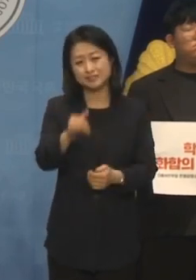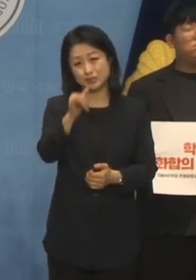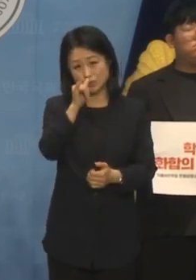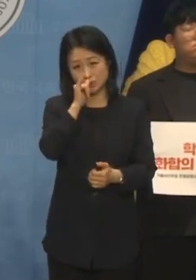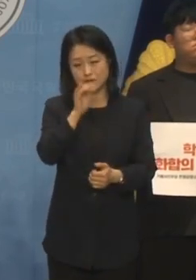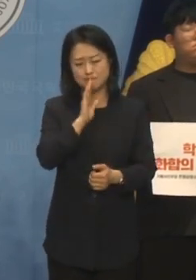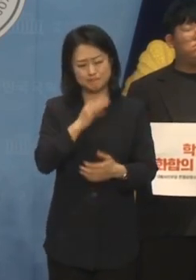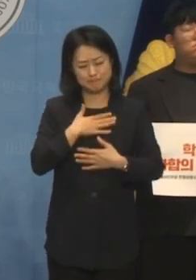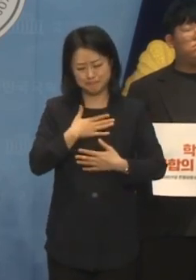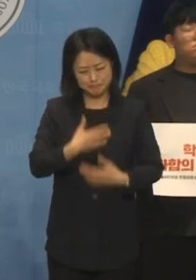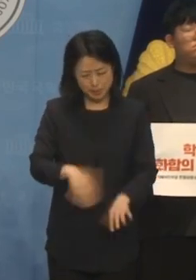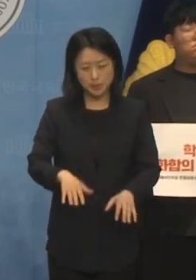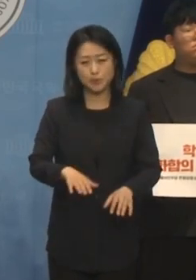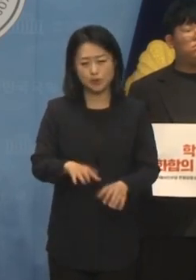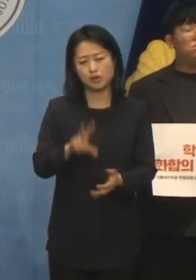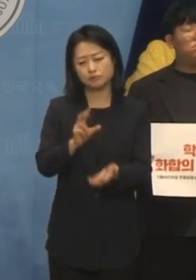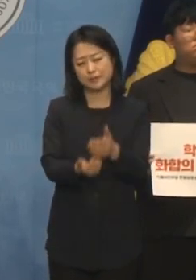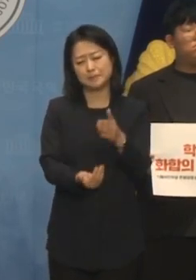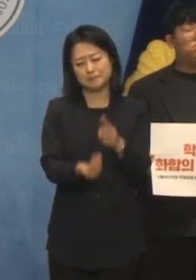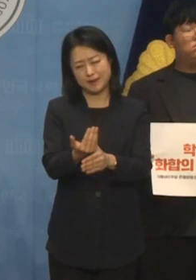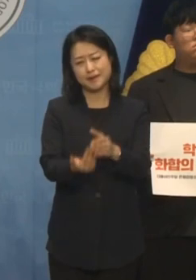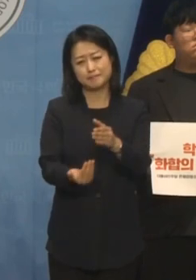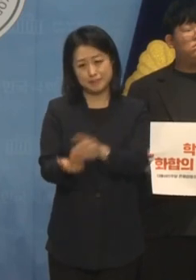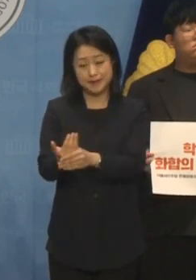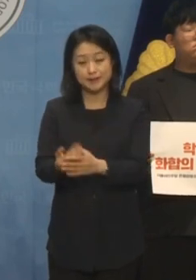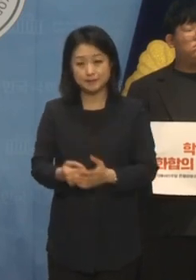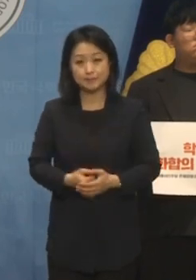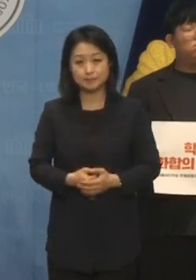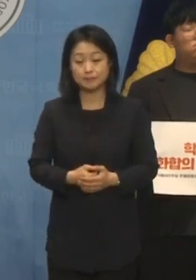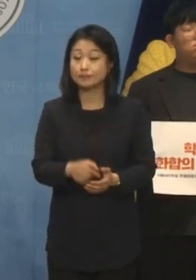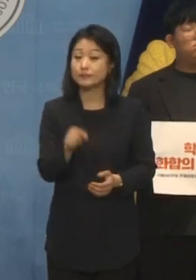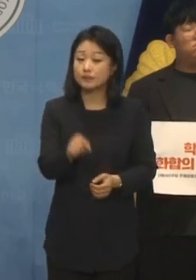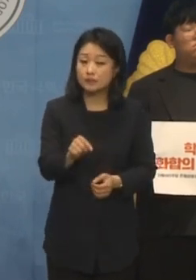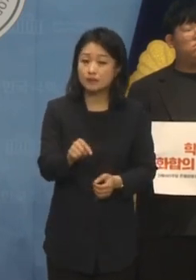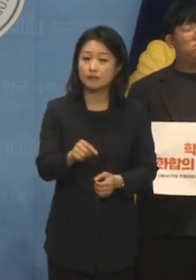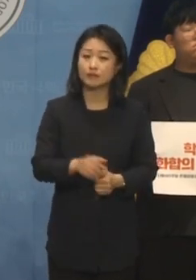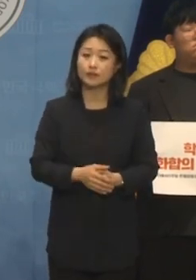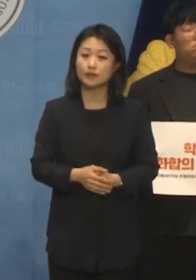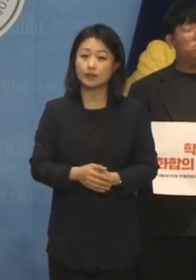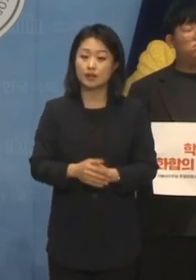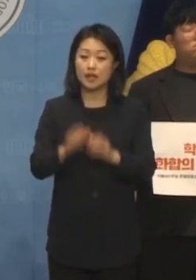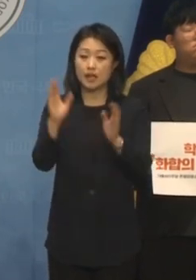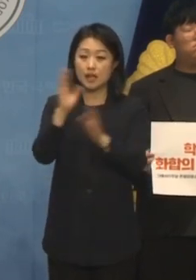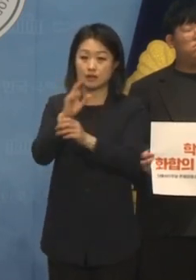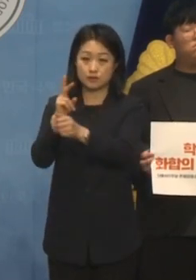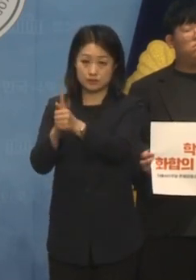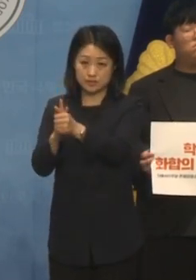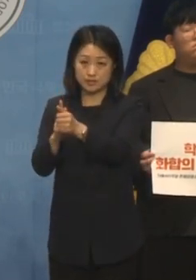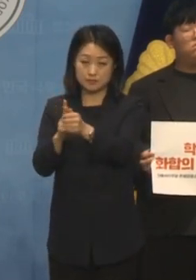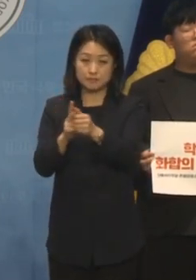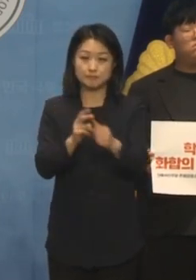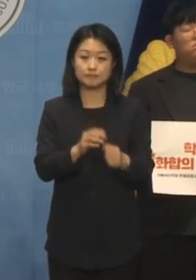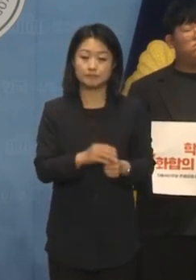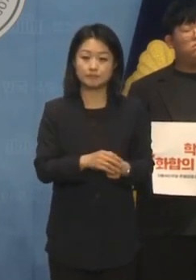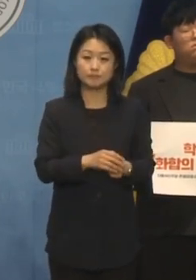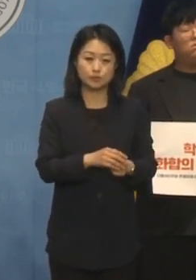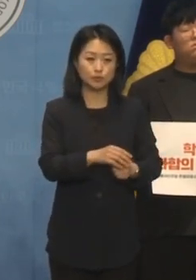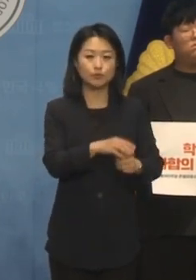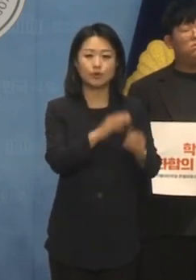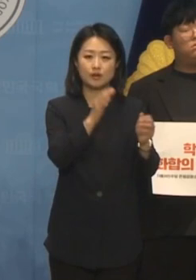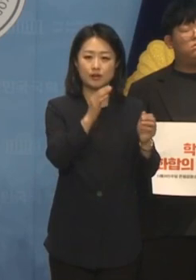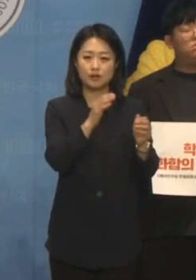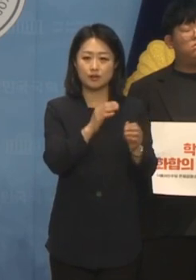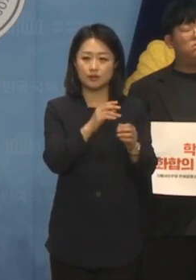학교 현장에서 굉장히 많이 제거됐습니다. 이거는 교권과 학생 인권을 마치 제로섬